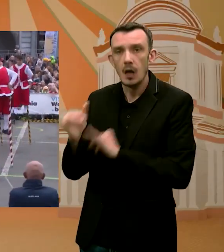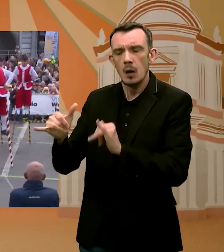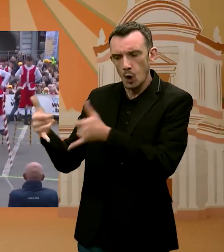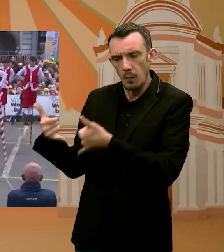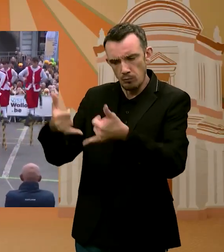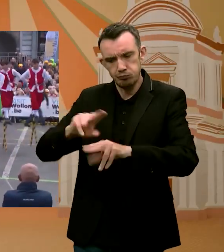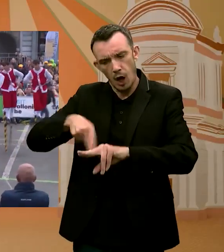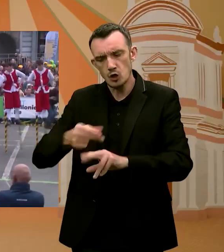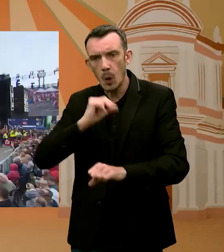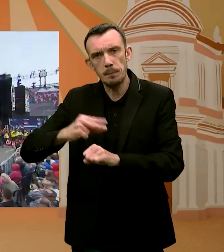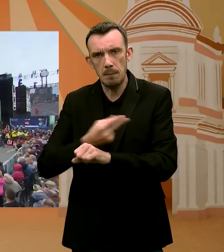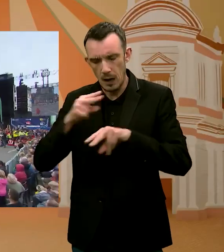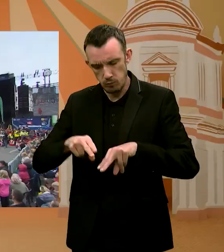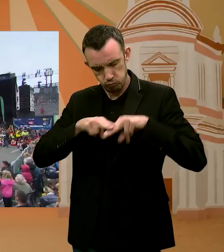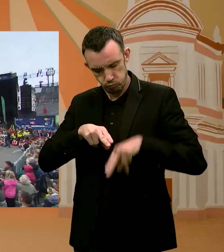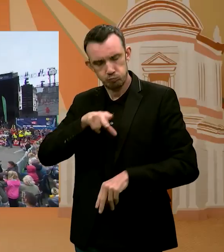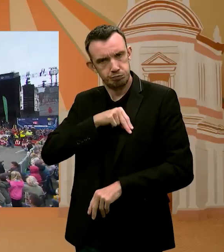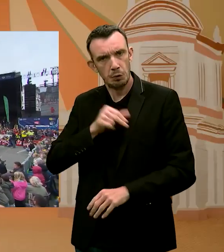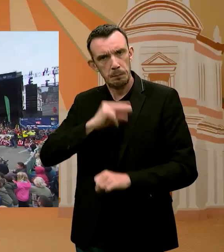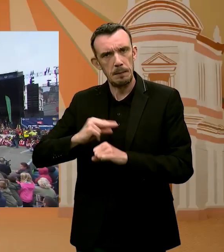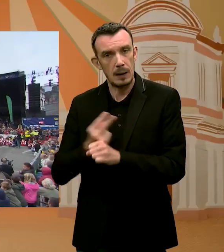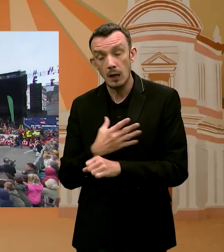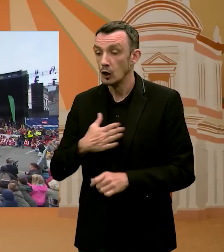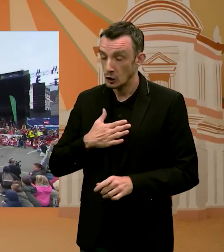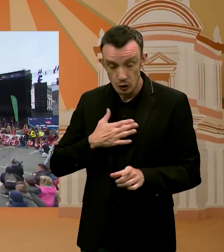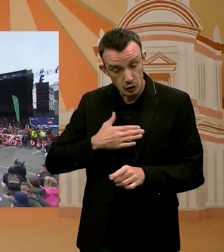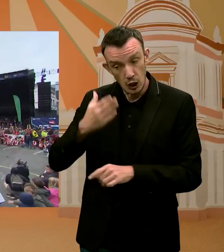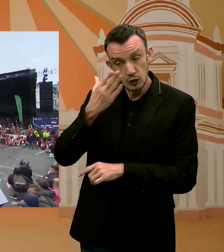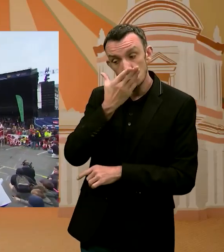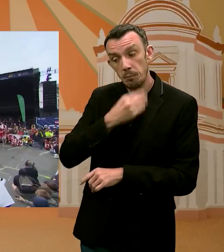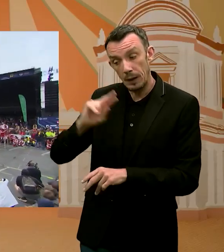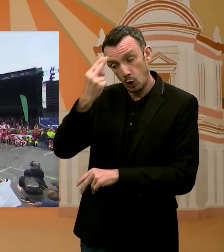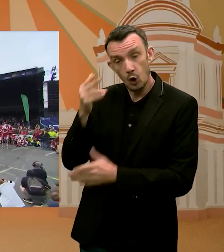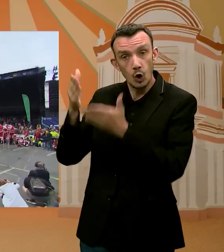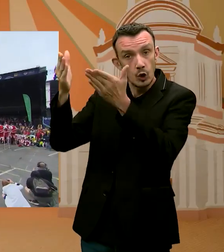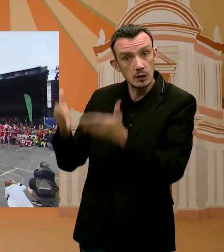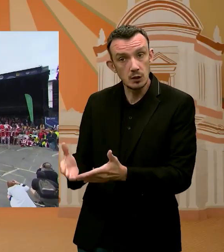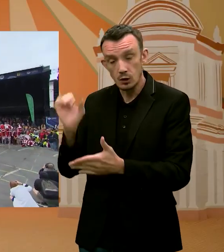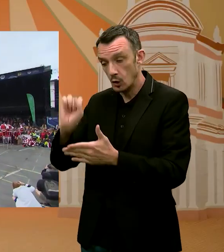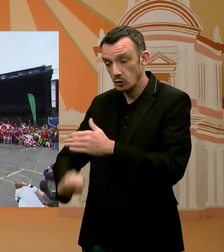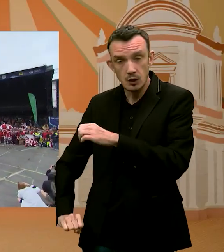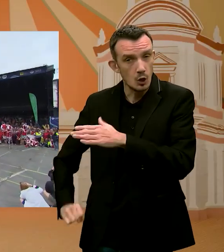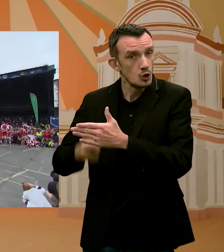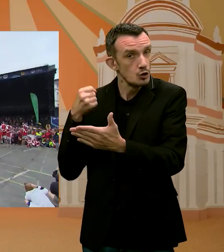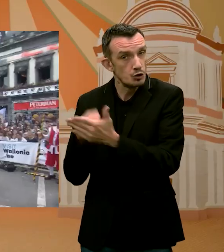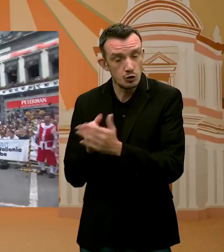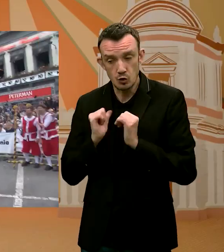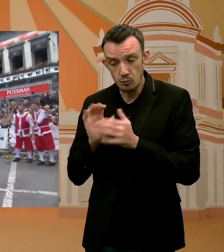une super reconnaissance. On est le dernier de son équipe. On a porté l'équipe jusqu'au bout. Et on a cette reconnaissance qui est les chasses d'argent.